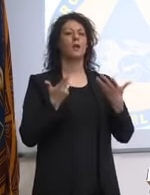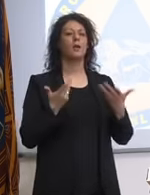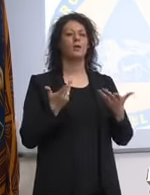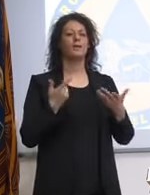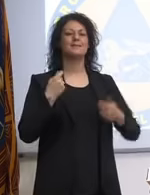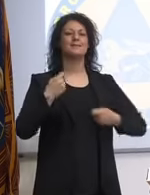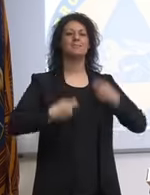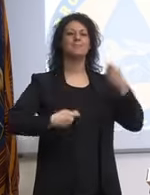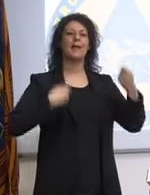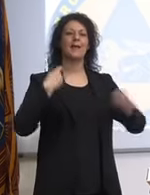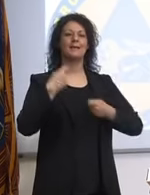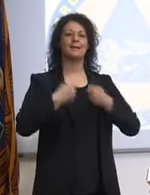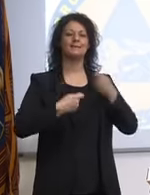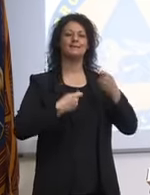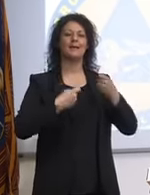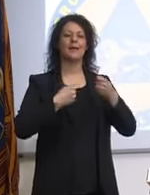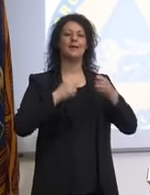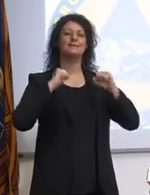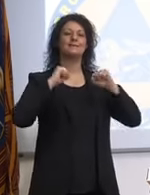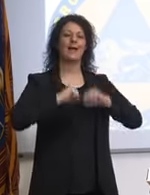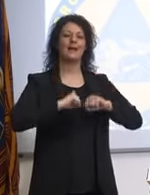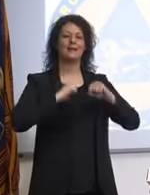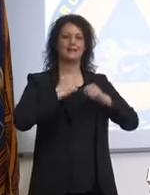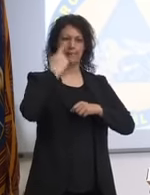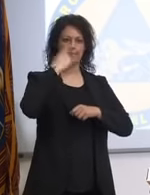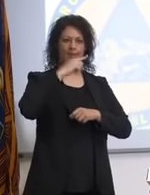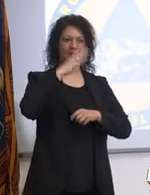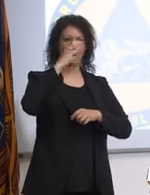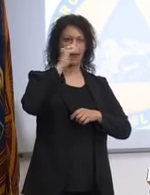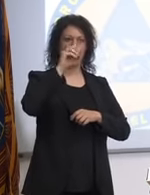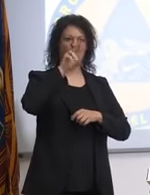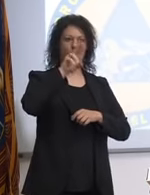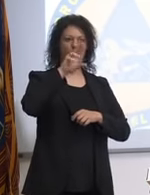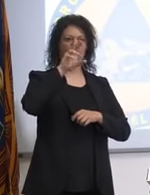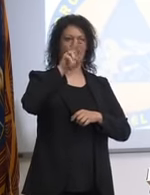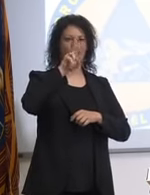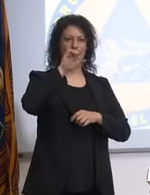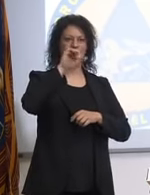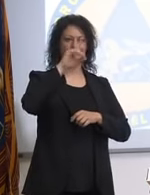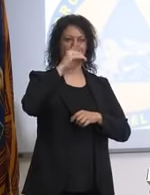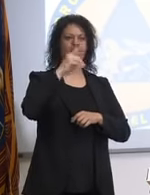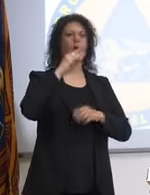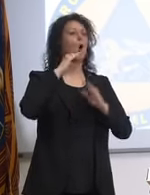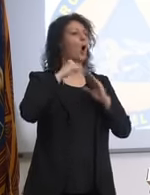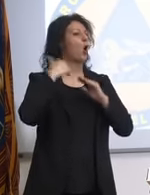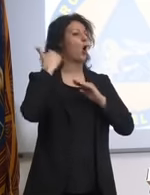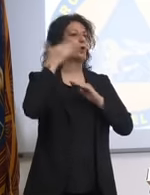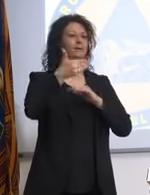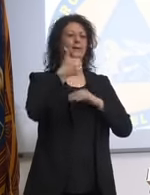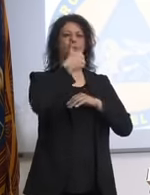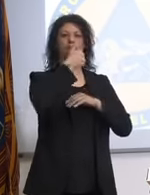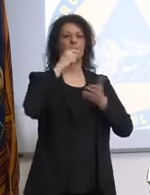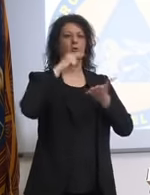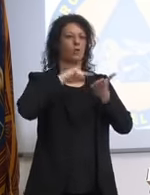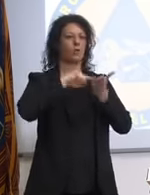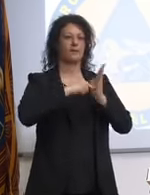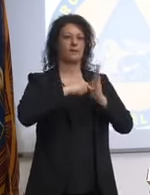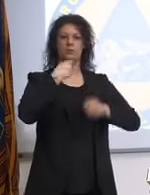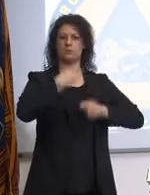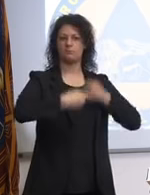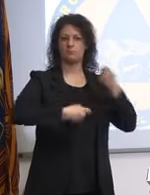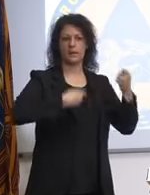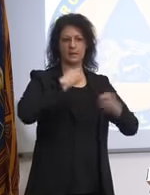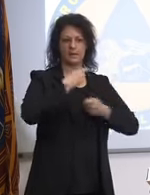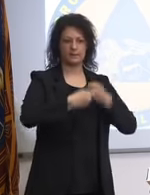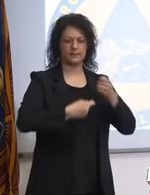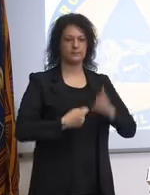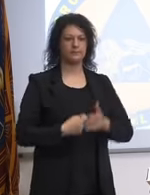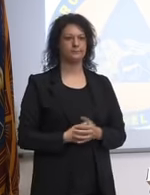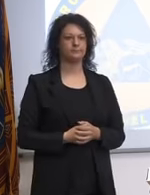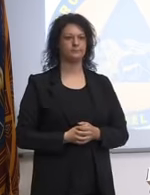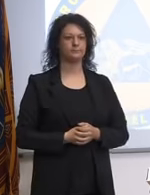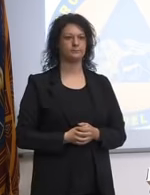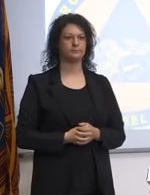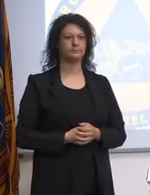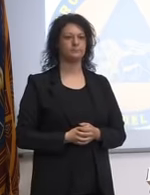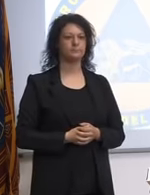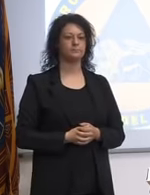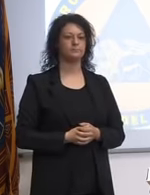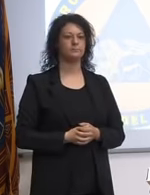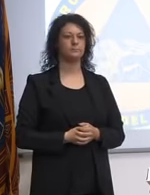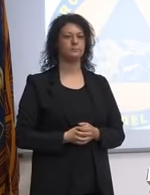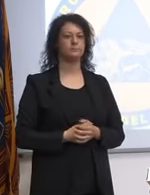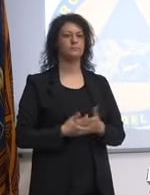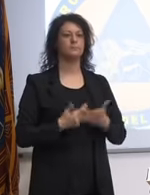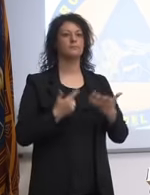sanitaria, Covid, coronavirus, supera i 100 milioni. Dall'altro va a stabilizzare una spesa che avremo tutti gli anni di